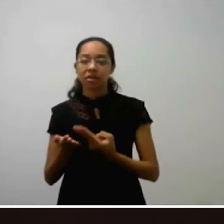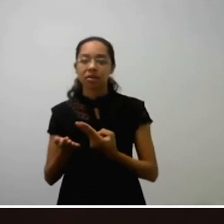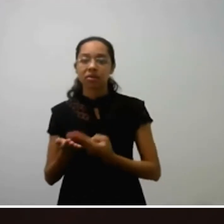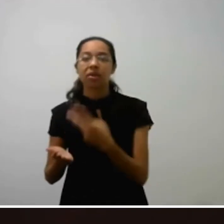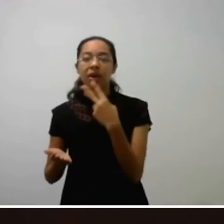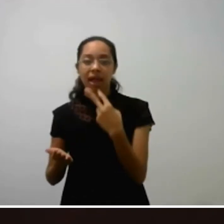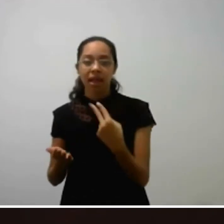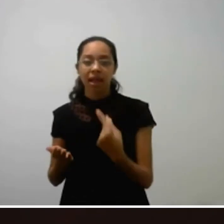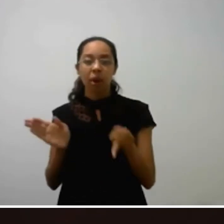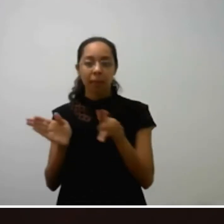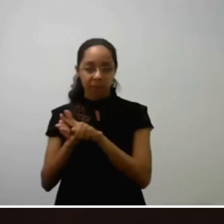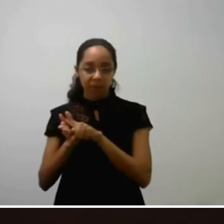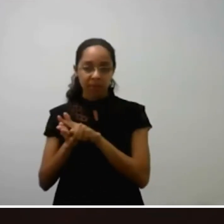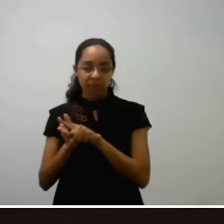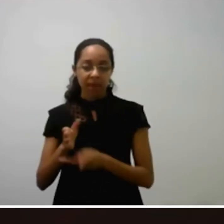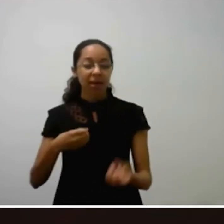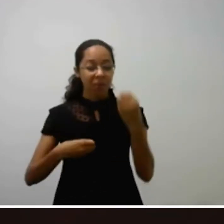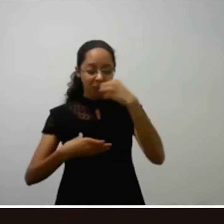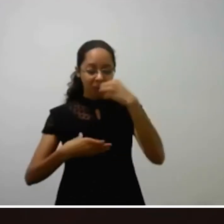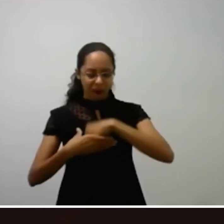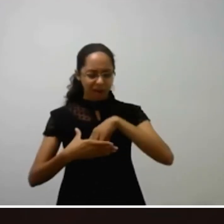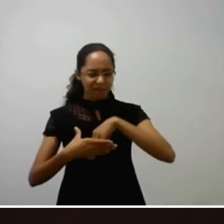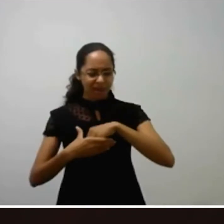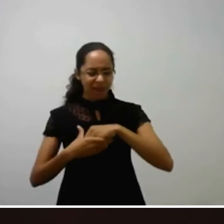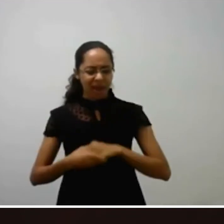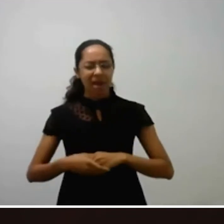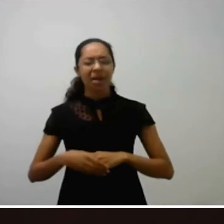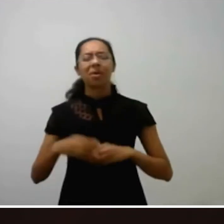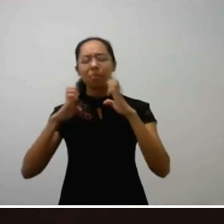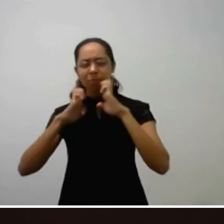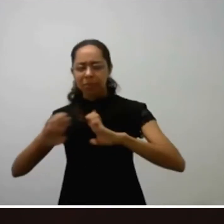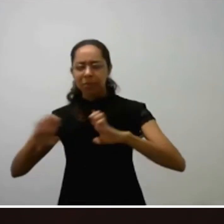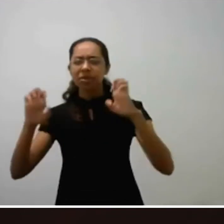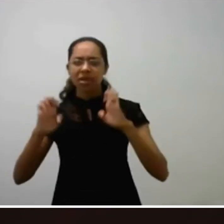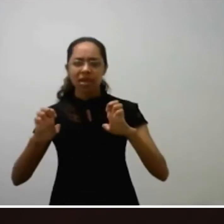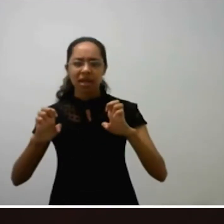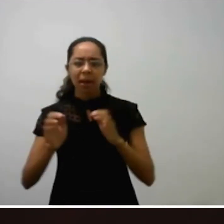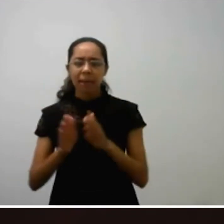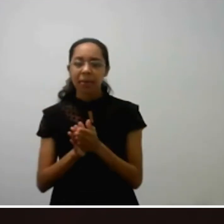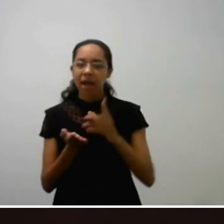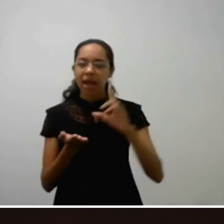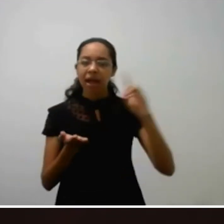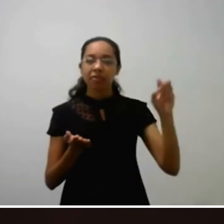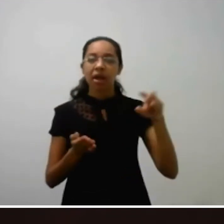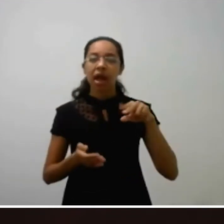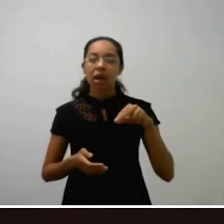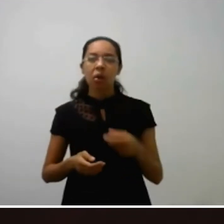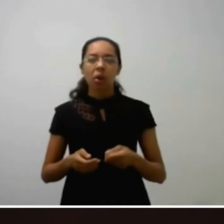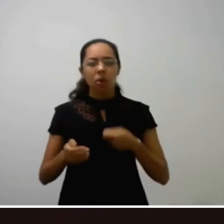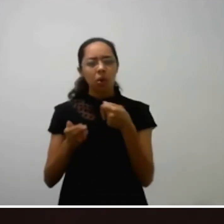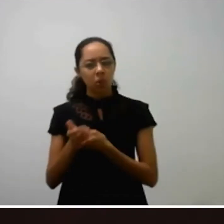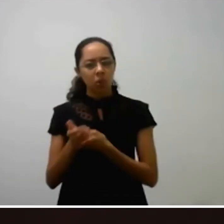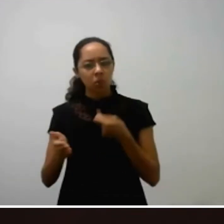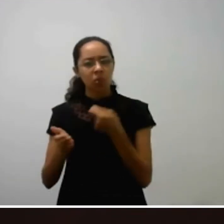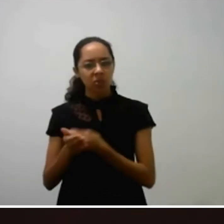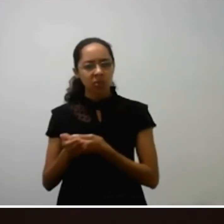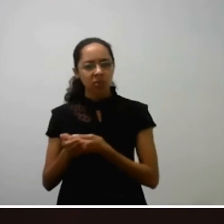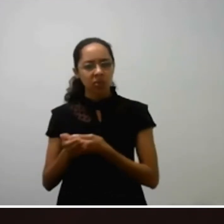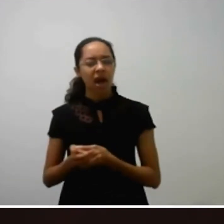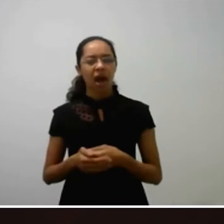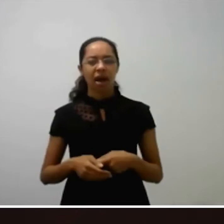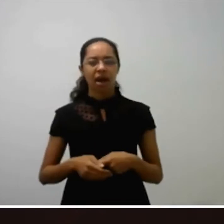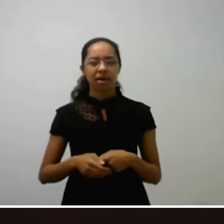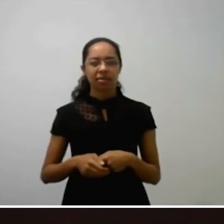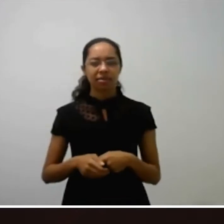Ó Senhor Jesus! A palavra é uma arma. A palavra de Deus é a espada do